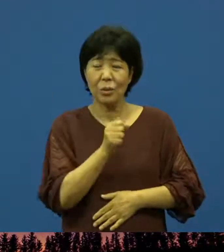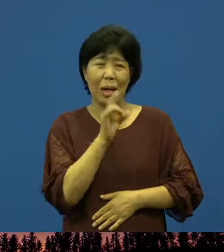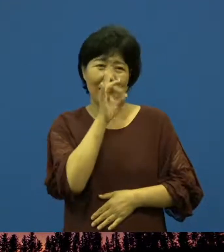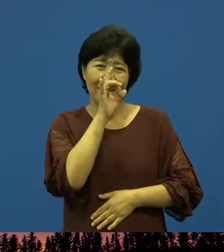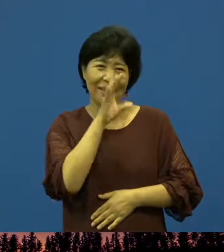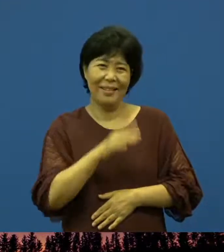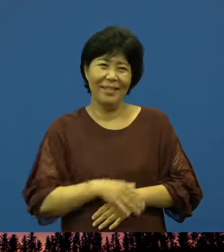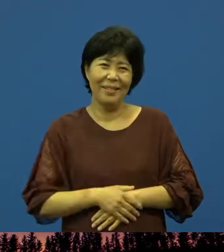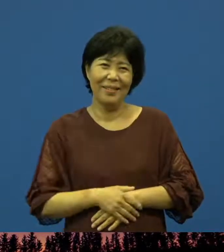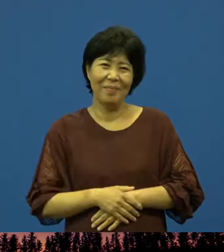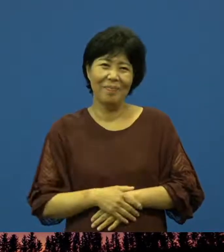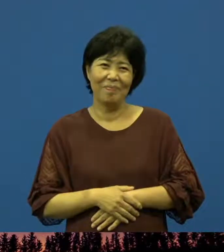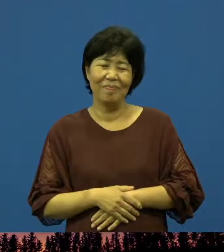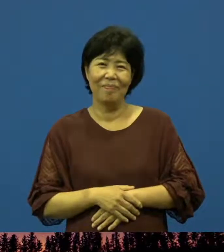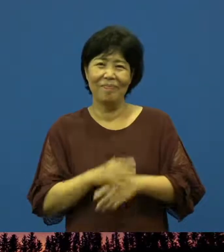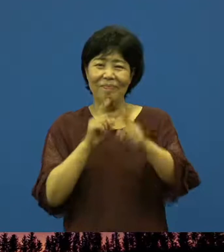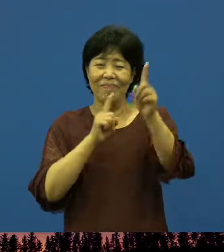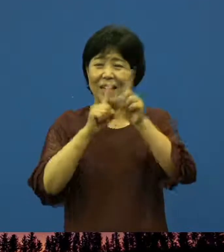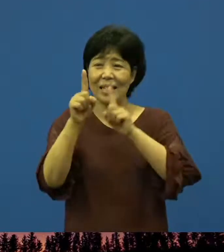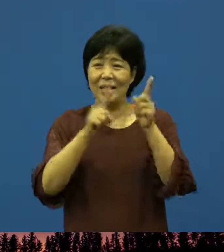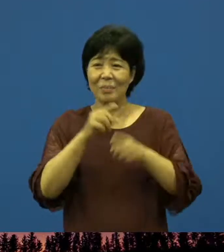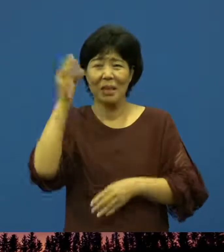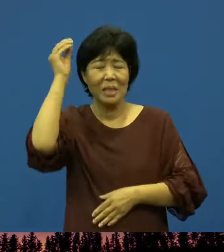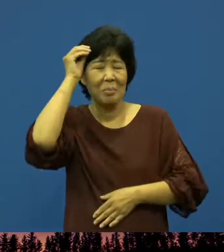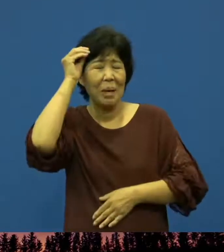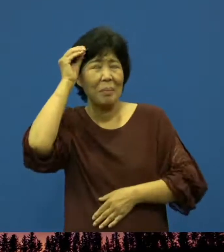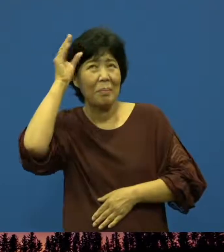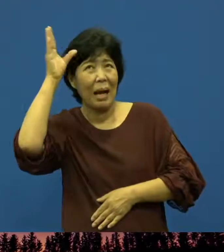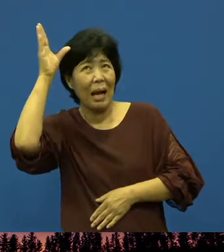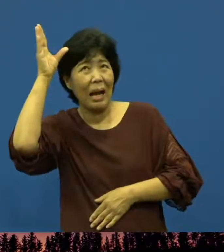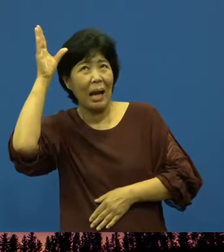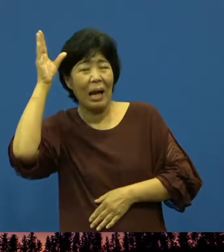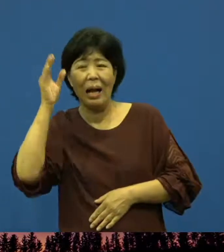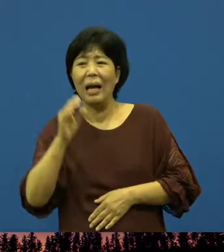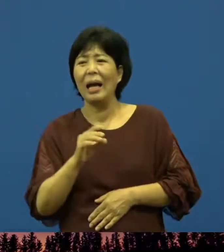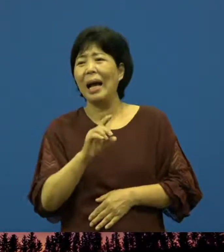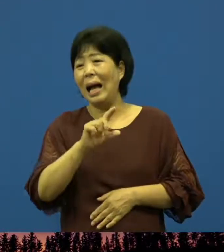성경 말씀을 머리로만 아는 게 아니라 온몸으로 경험하는 일이에요.